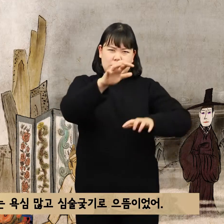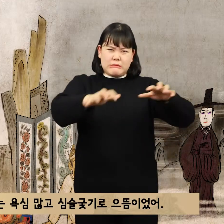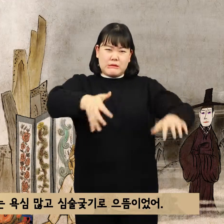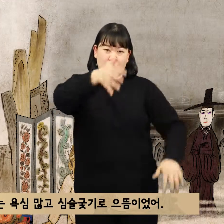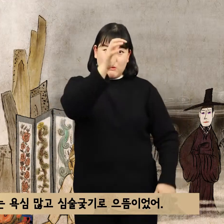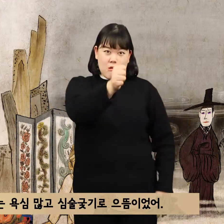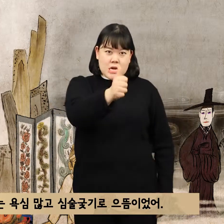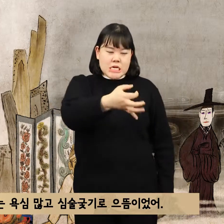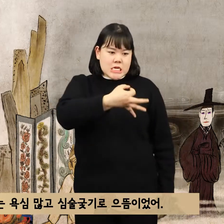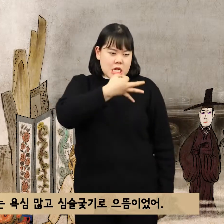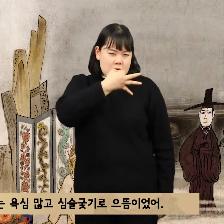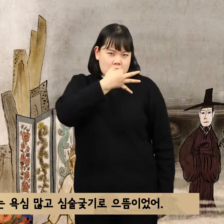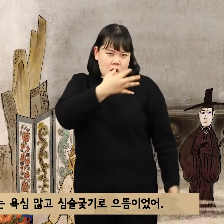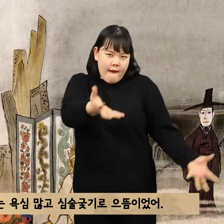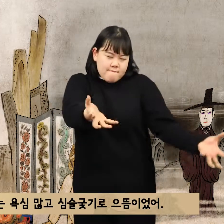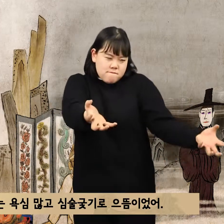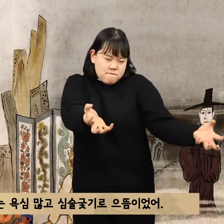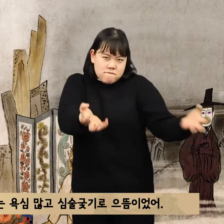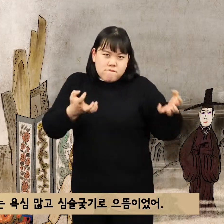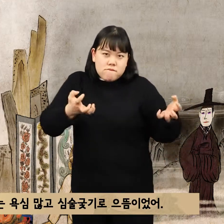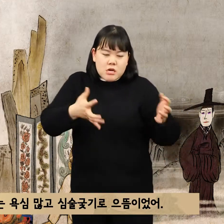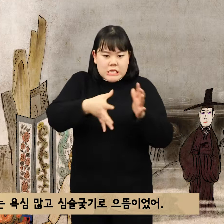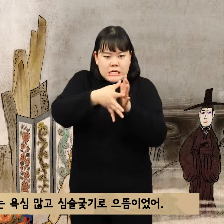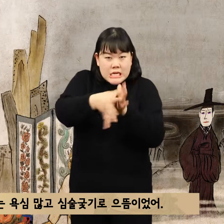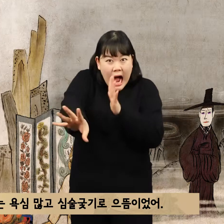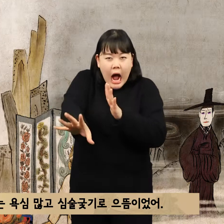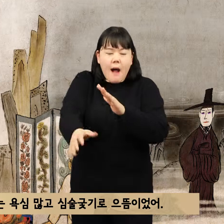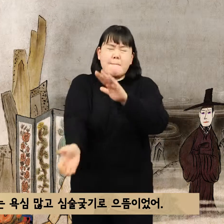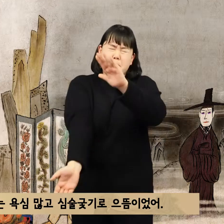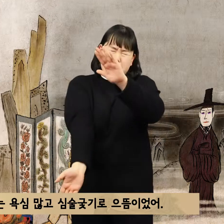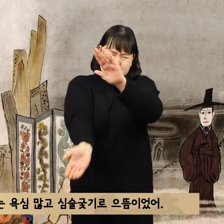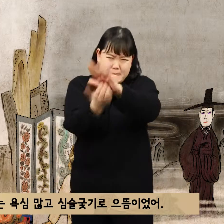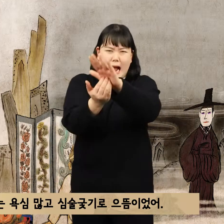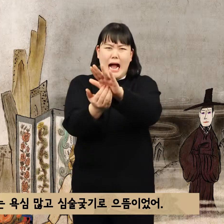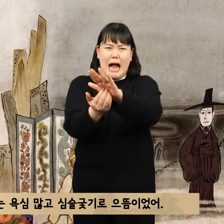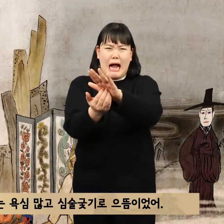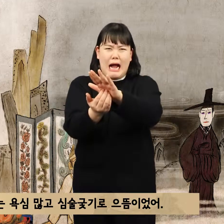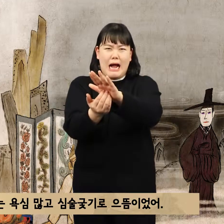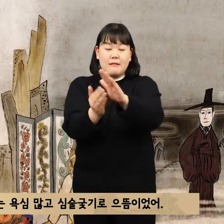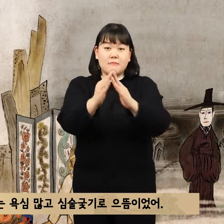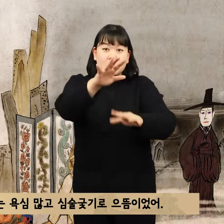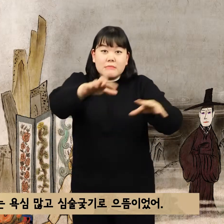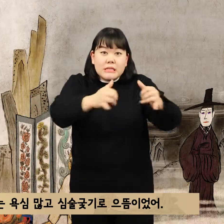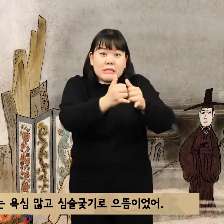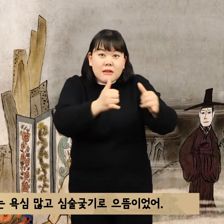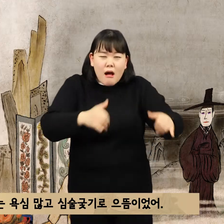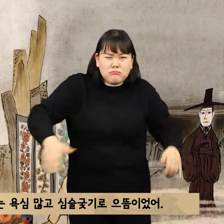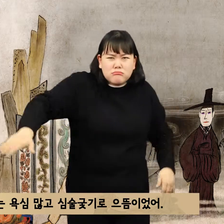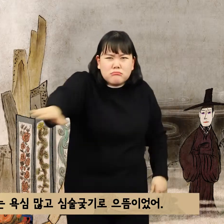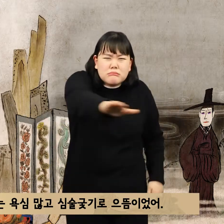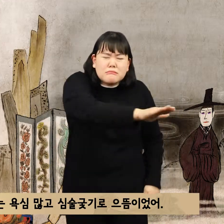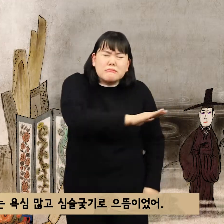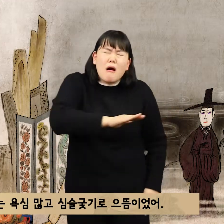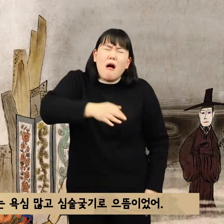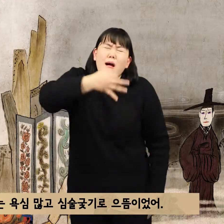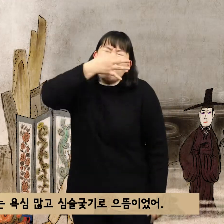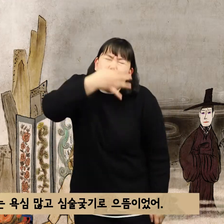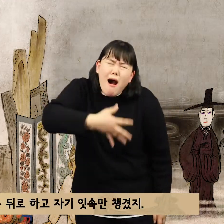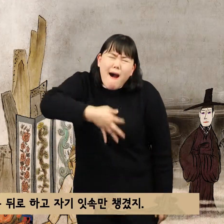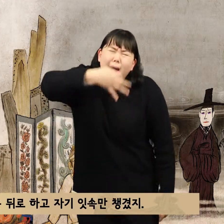한편 덕진이네 고을의 사또는 욕심 많고 심술궂기로